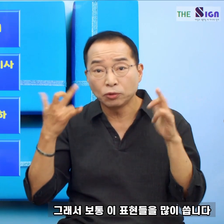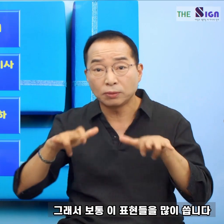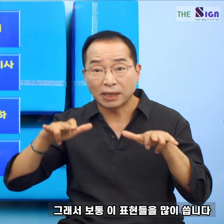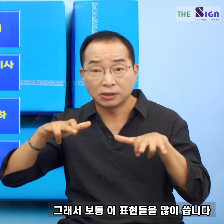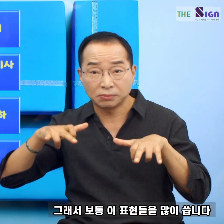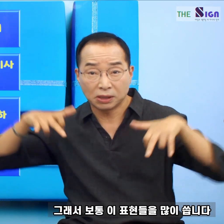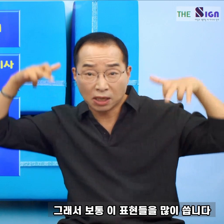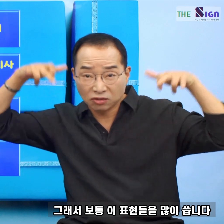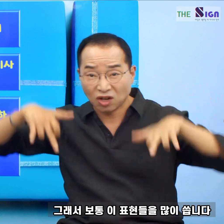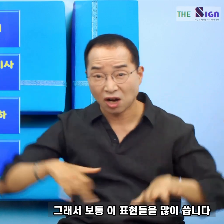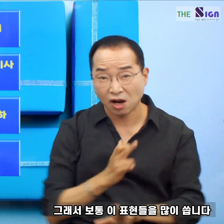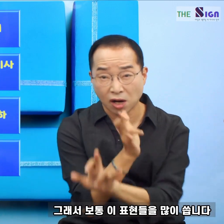많이 씁니다.